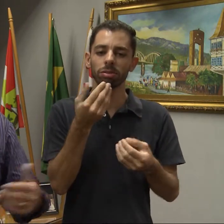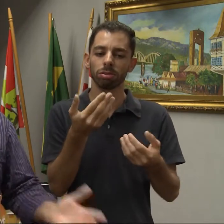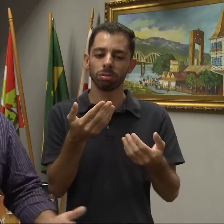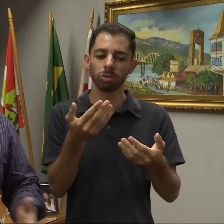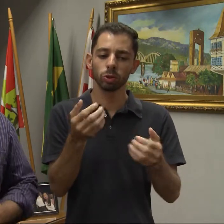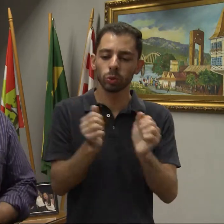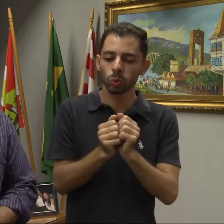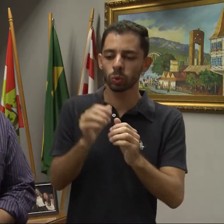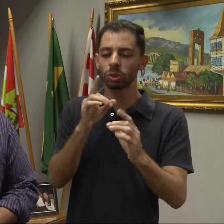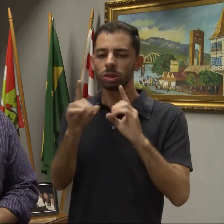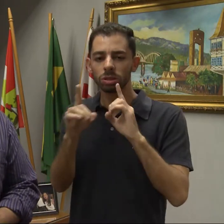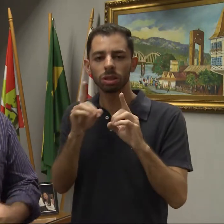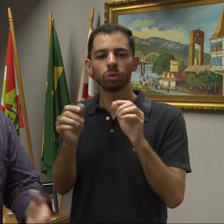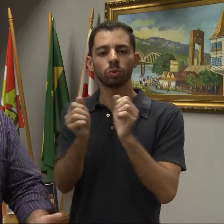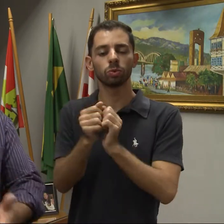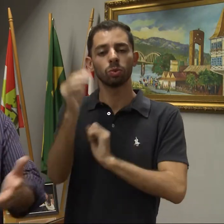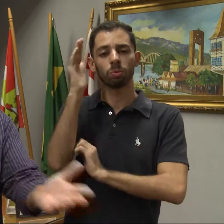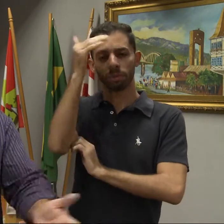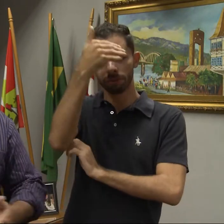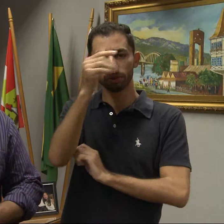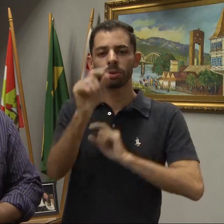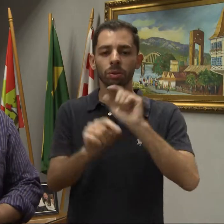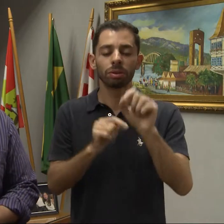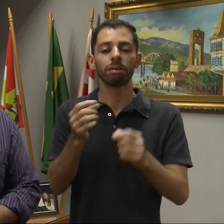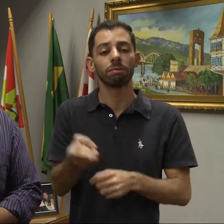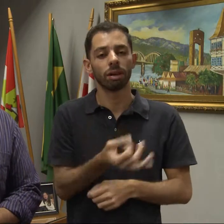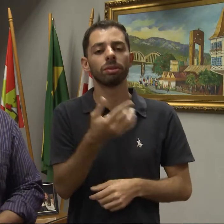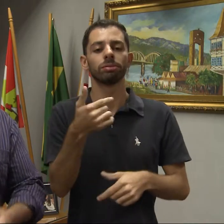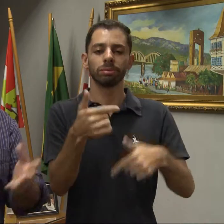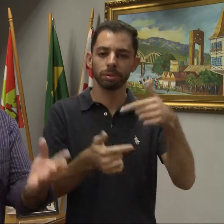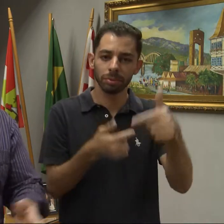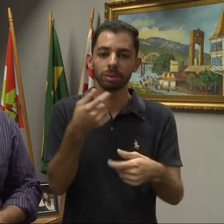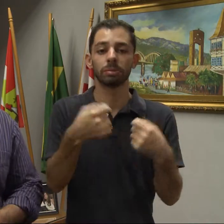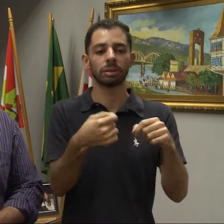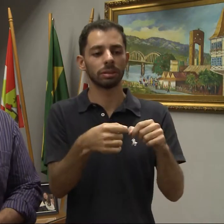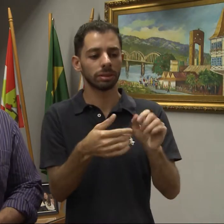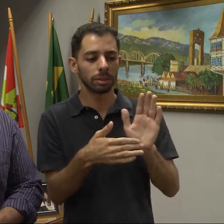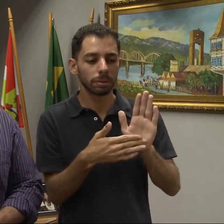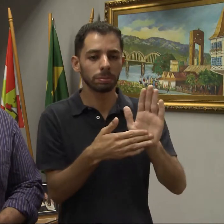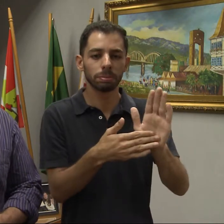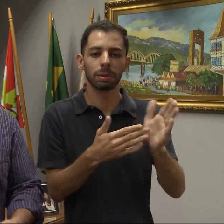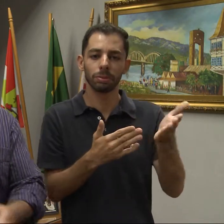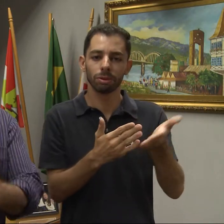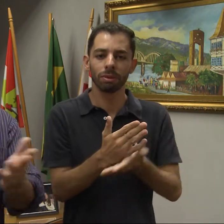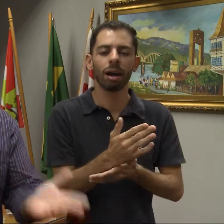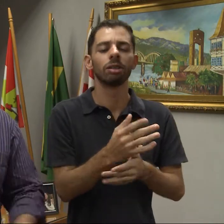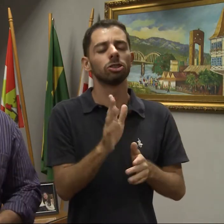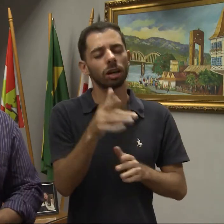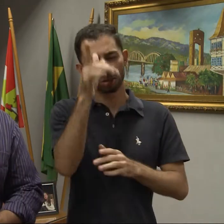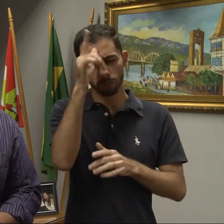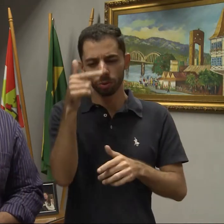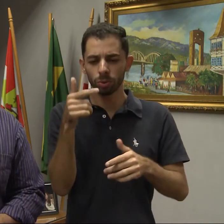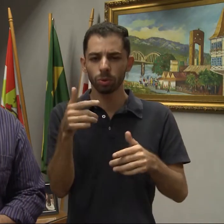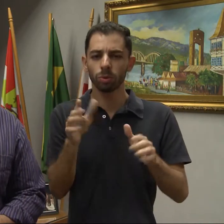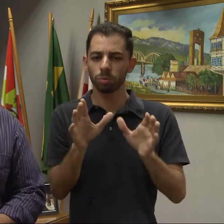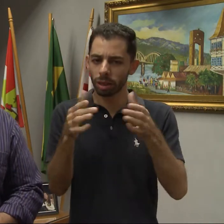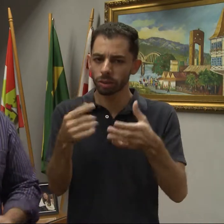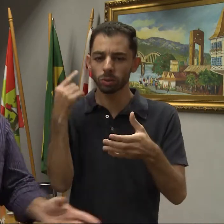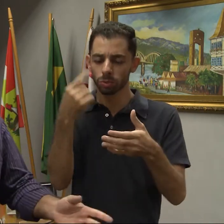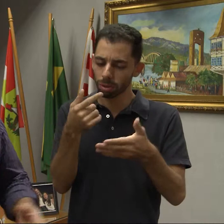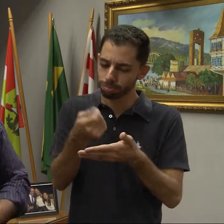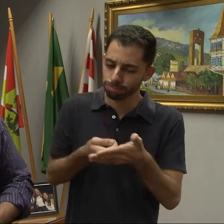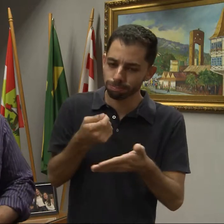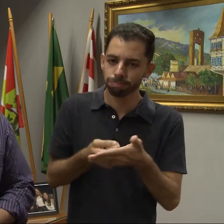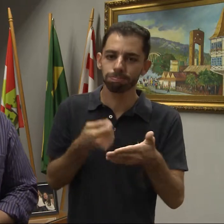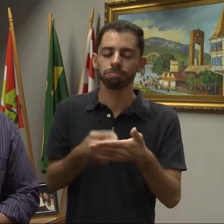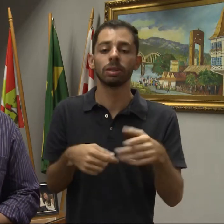diálogo com o prefeito municipal, com relação à demanda aqui já apresentada pelos representantes da ASBLU, por todos que aqui vieram nos acompanhar